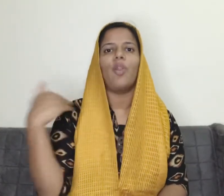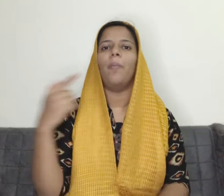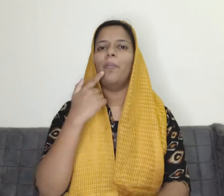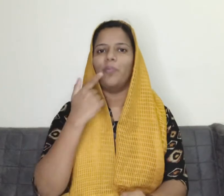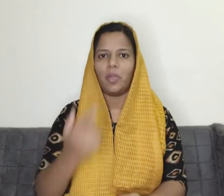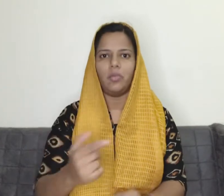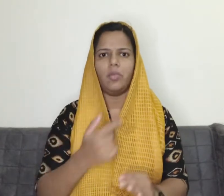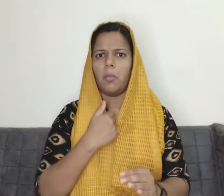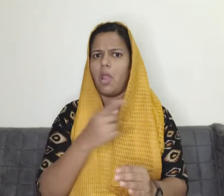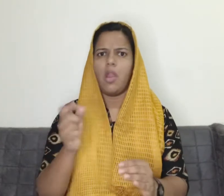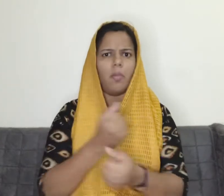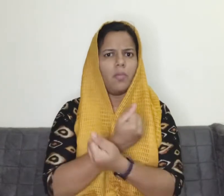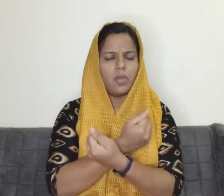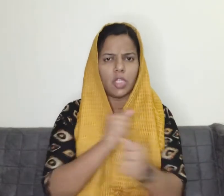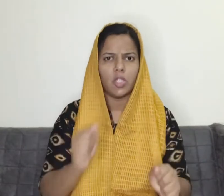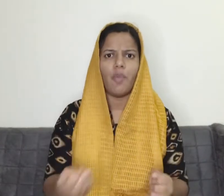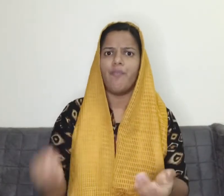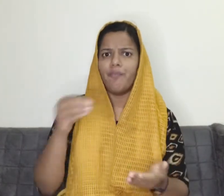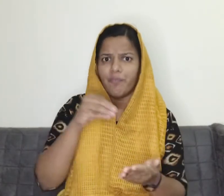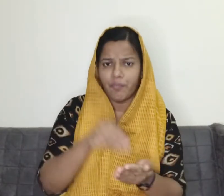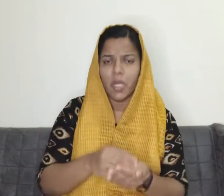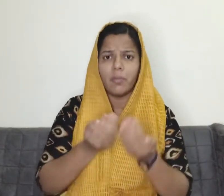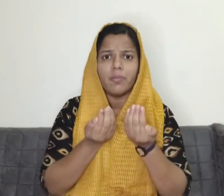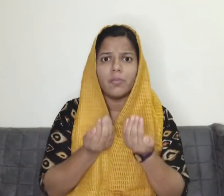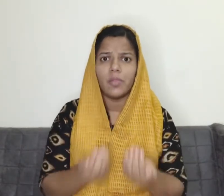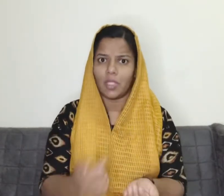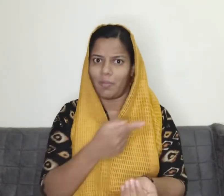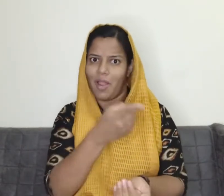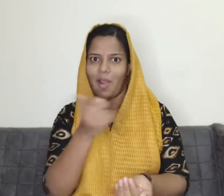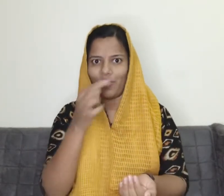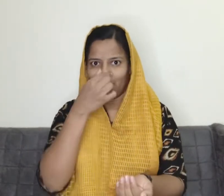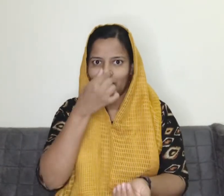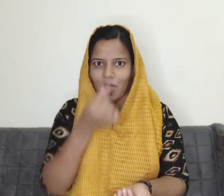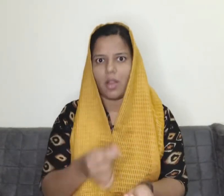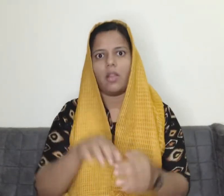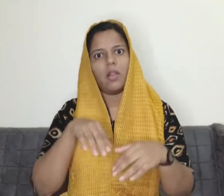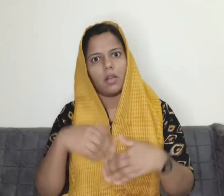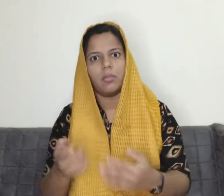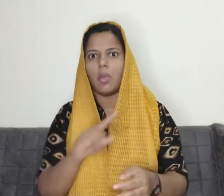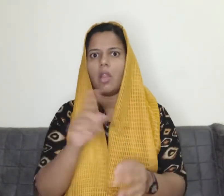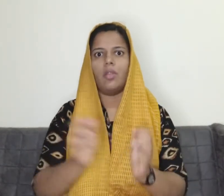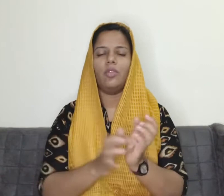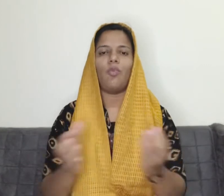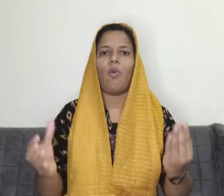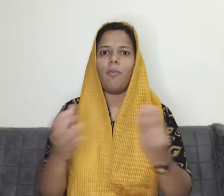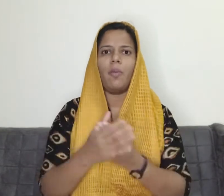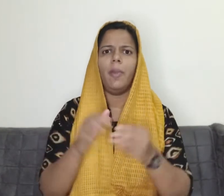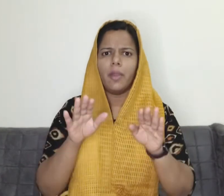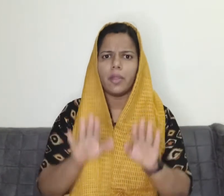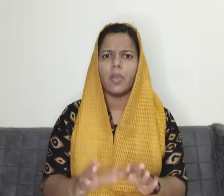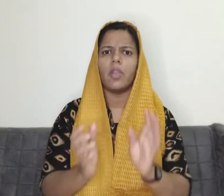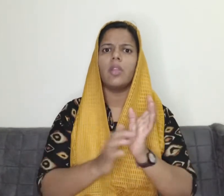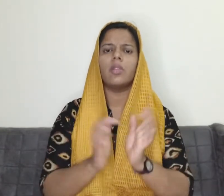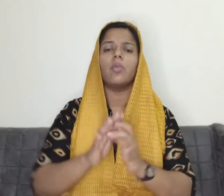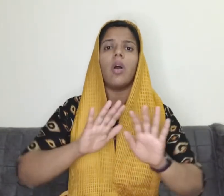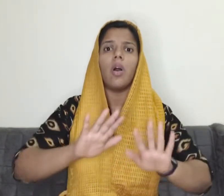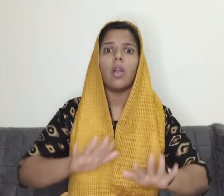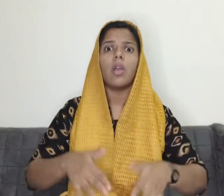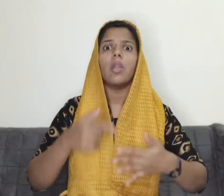ദൈവമക്കളെ, രക്ഷിക്കപ്പെട്ട് വീണ്ടും ജനനം പ്രാപിച്ച് ദൈവസന്നിധിയിലായിരിക്കുന്ന ദൈവത്തിൻ്റെ മക്കളെ, കർത്താവ് ആഗ്രഹിക്കുന്ന ലെവലിലുള്ള